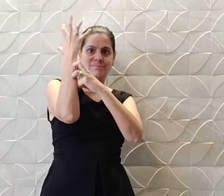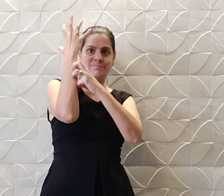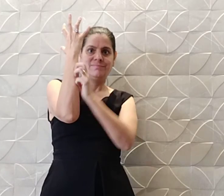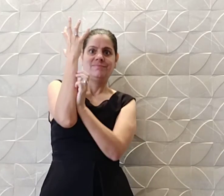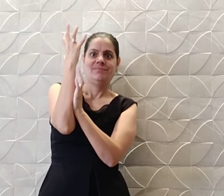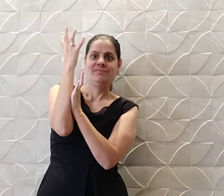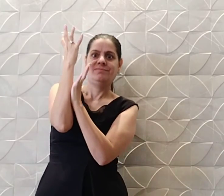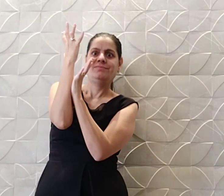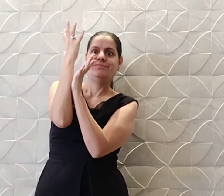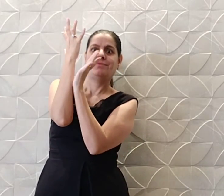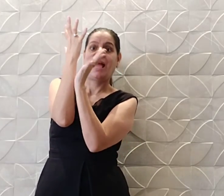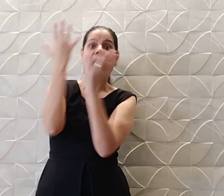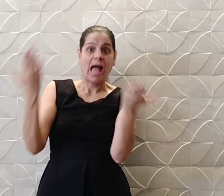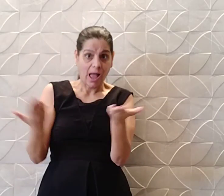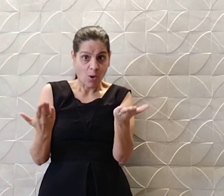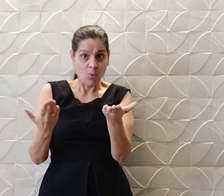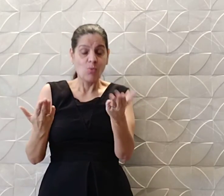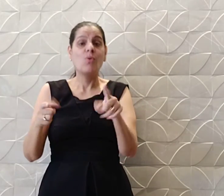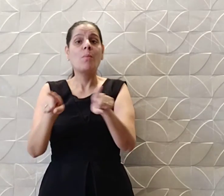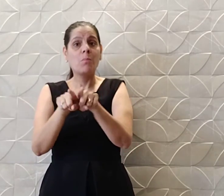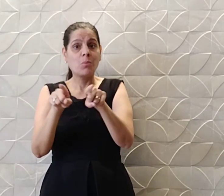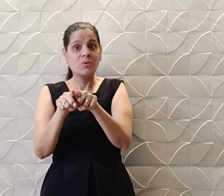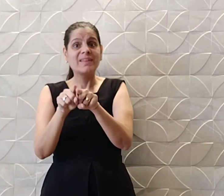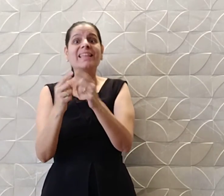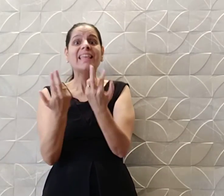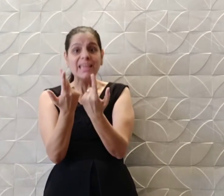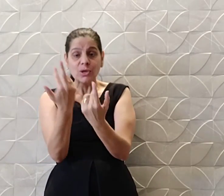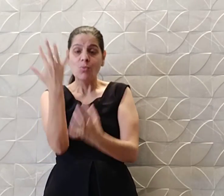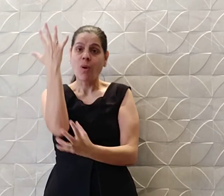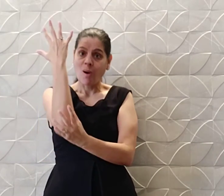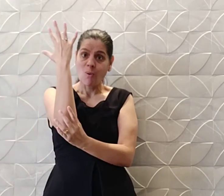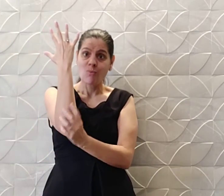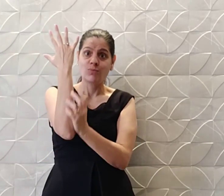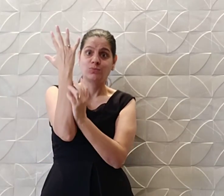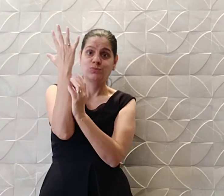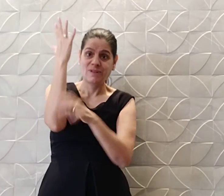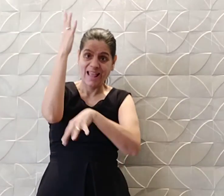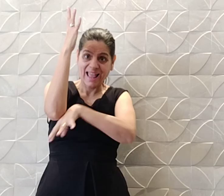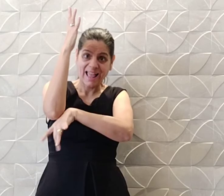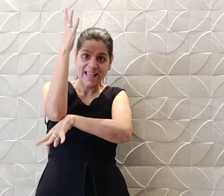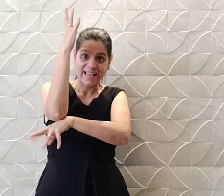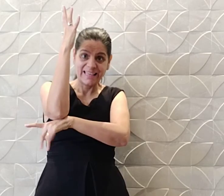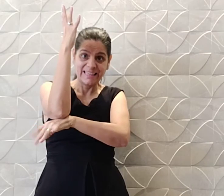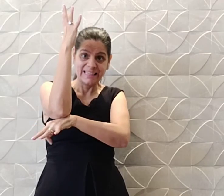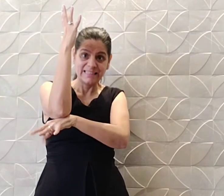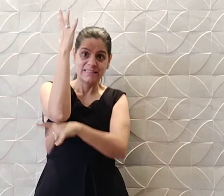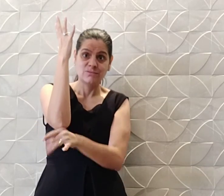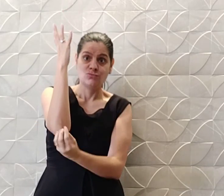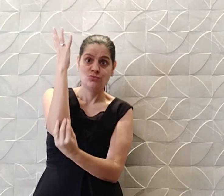Agora, portanto, participam do alimento nutritivo que vem da raiz da oliveira especial de Deus.